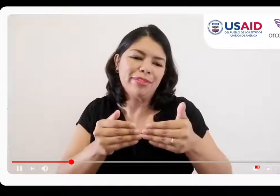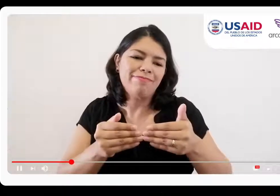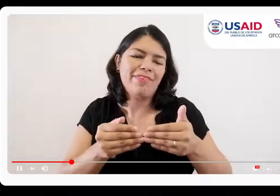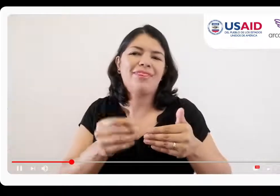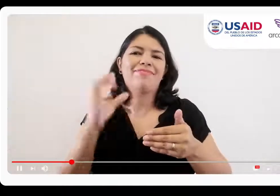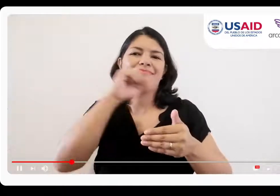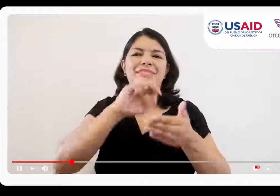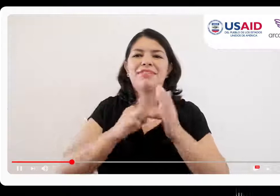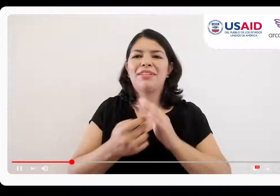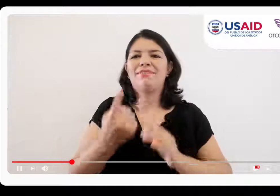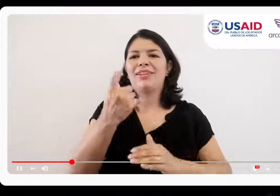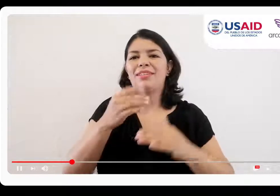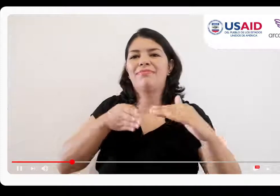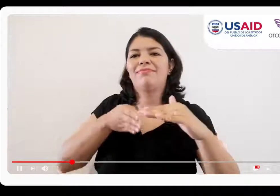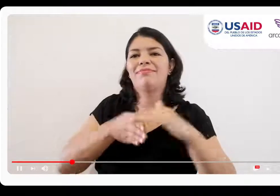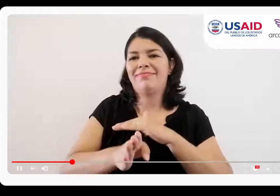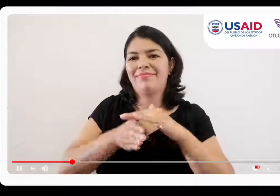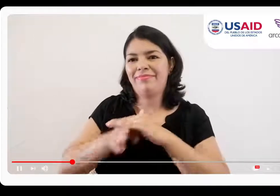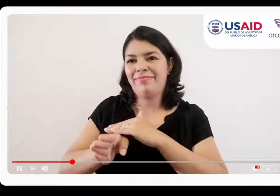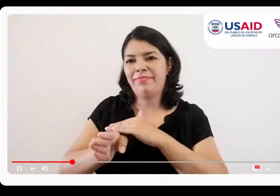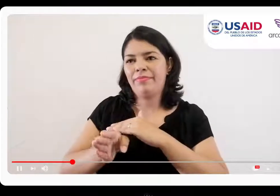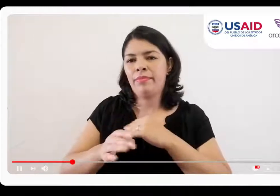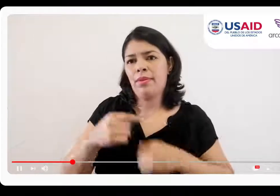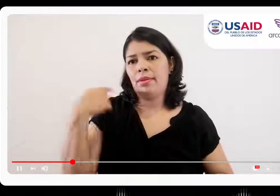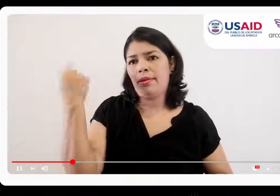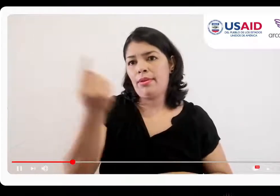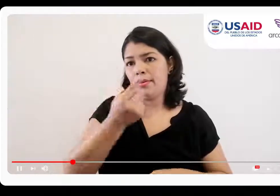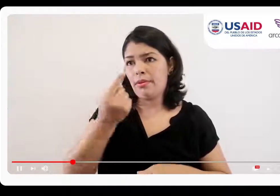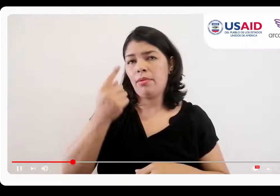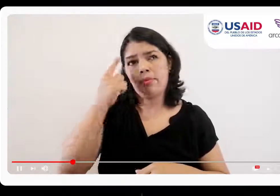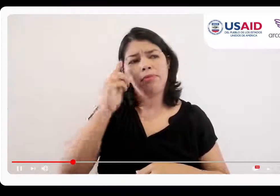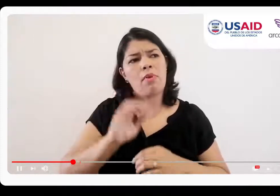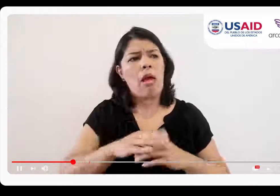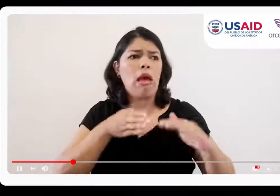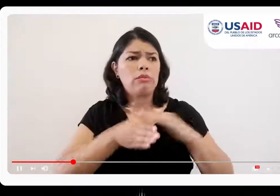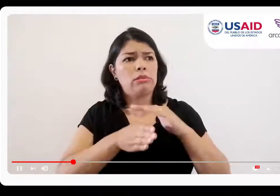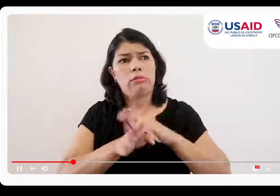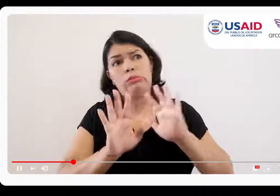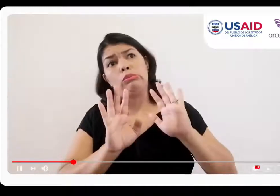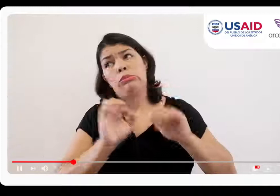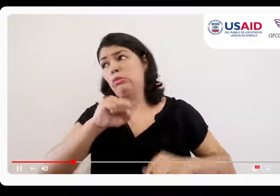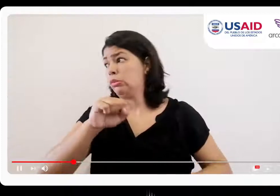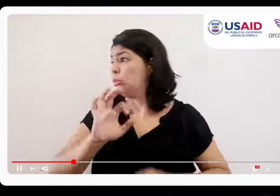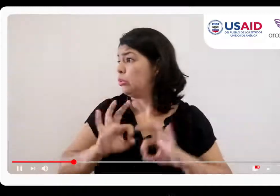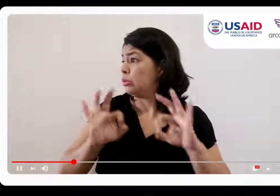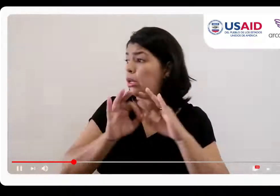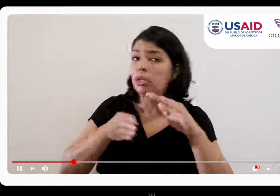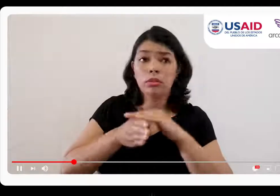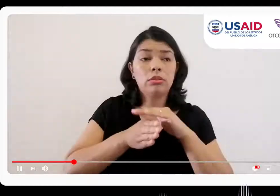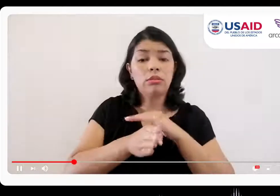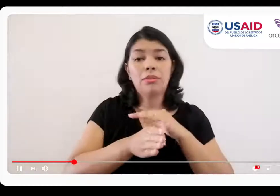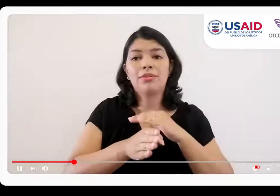de accesibilidad, pero entonces hay tipos de discapacidades. Entonces las personas piensan